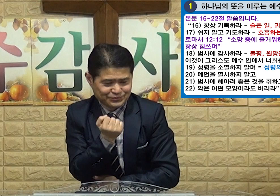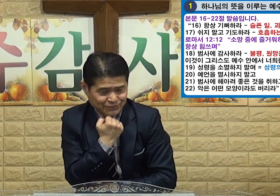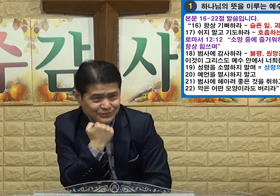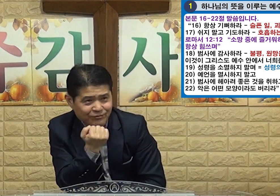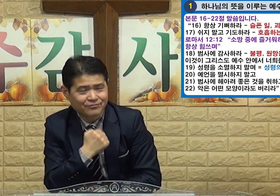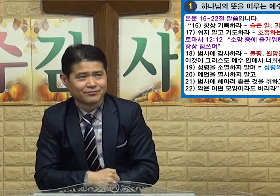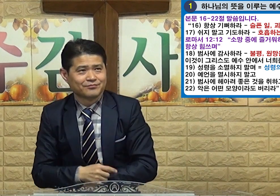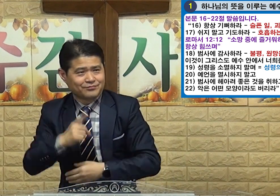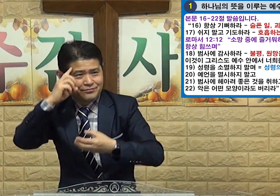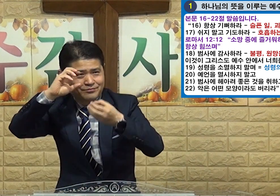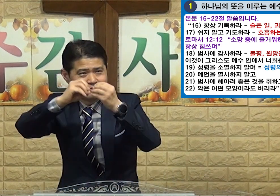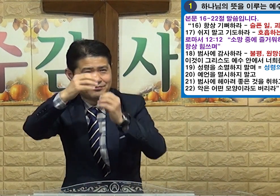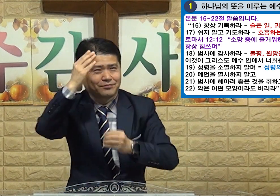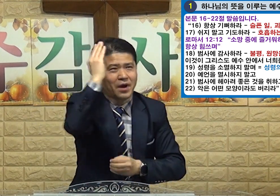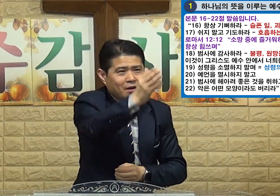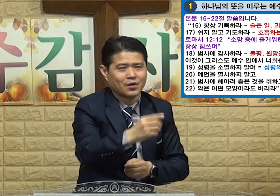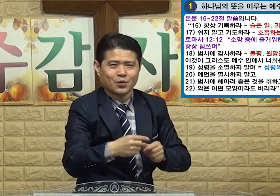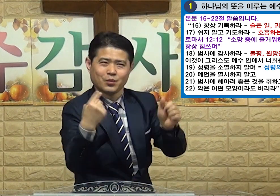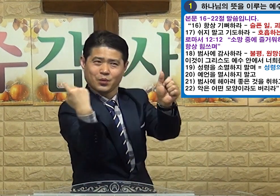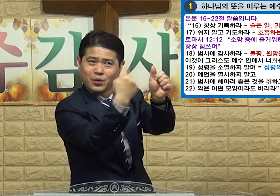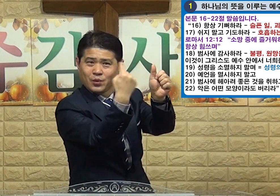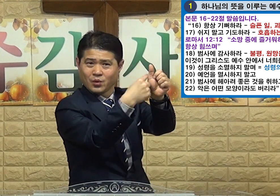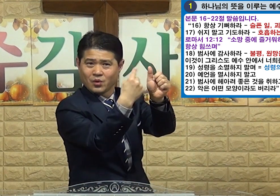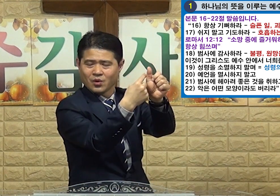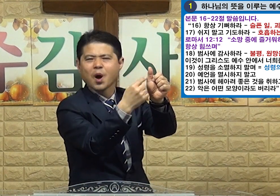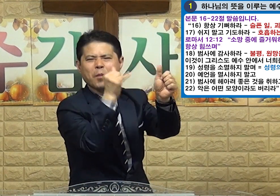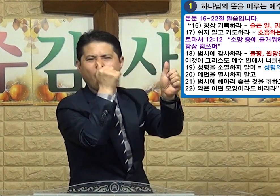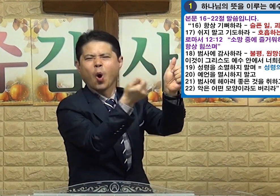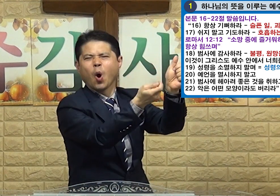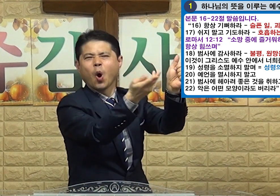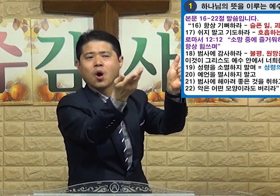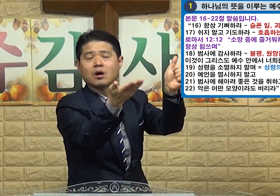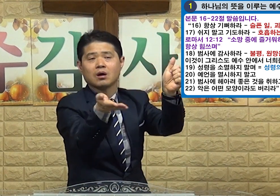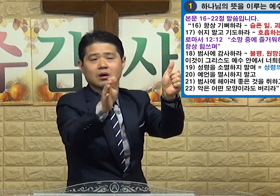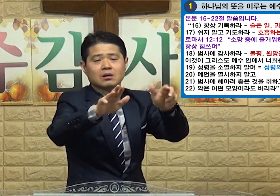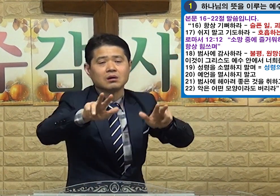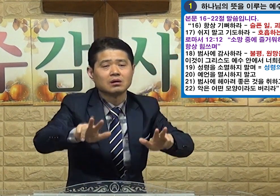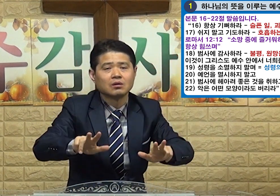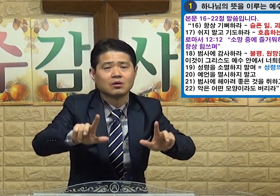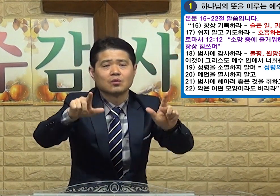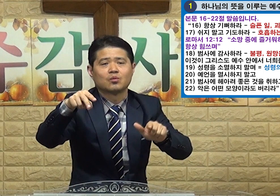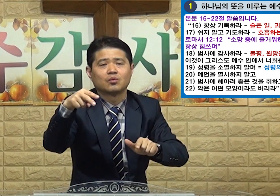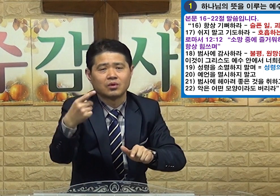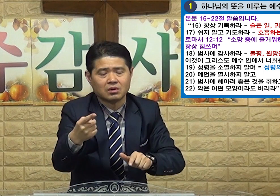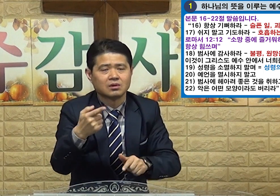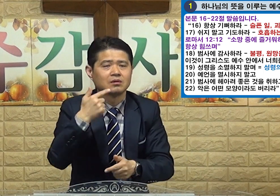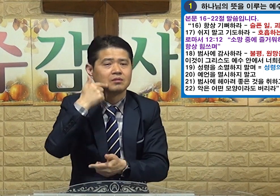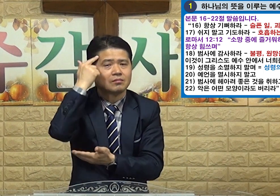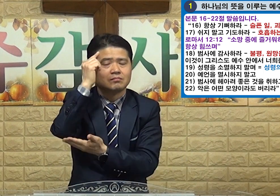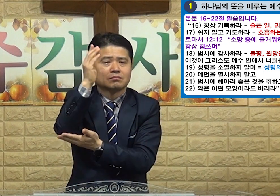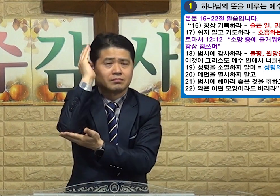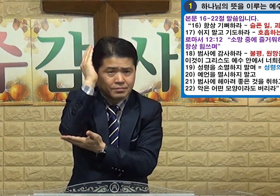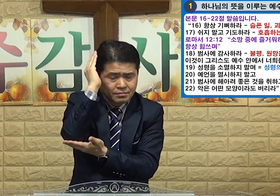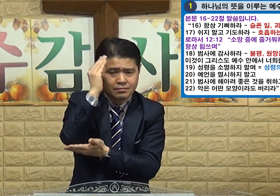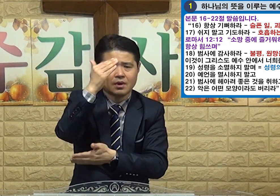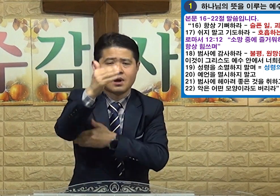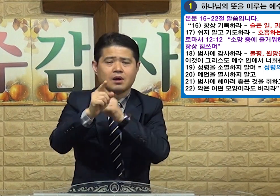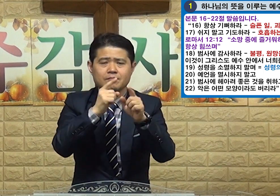있습니다. 우리가 웃기고 있네, 이것은 거짓이야, 이렇게 멸시하는 경우가 있는데 지금 오늘날에도 이